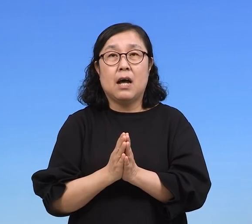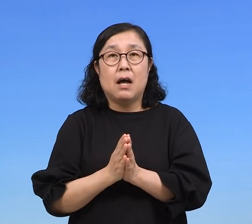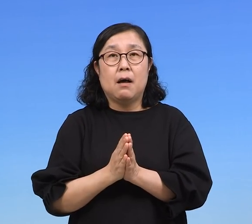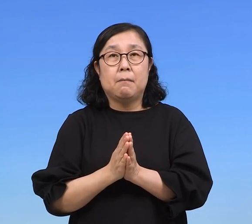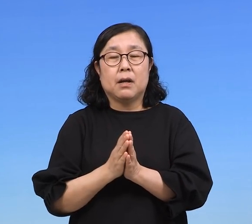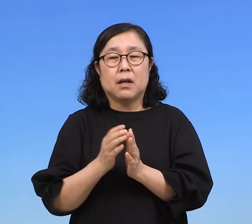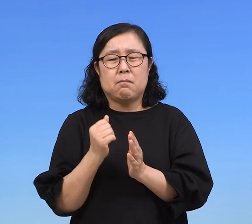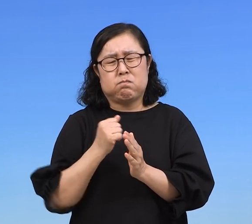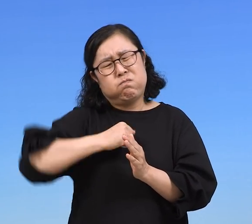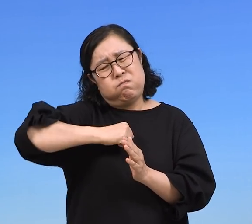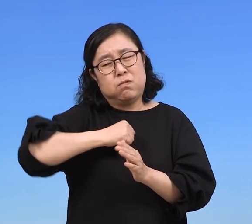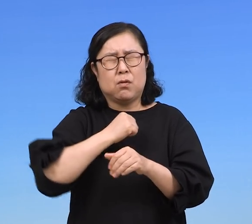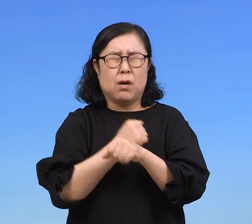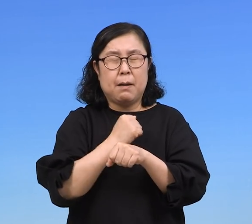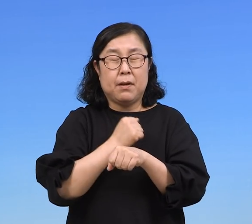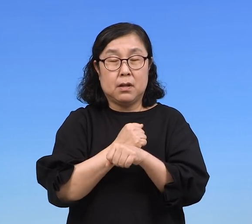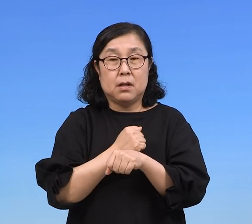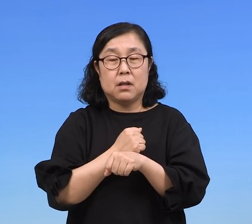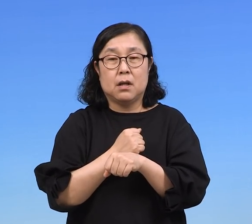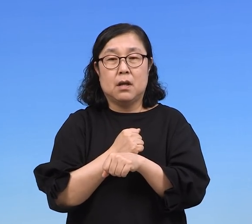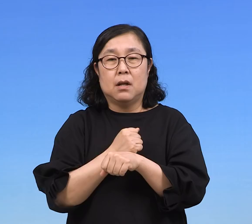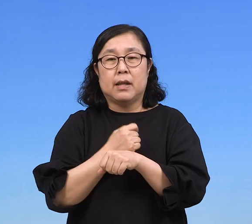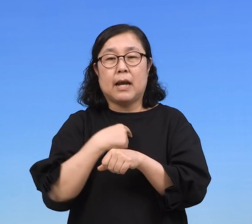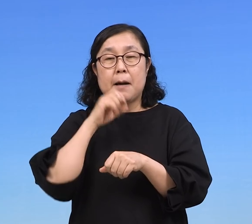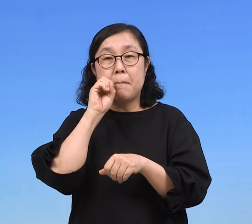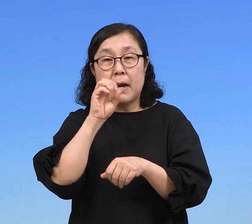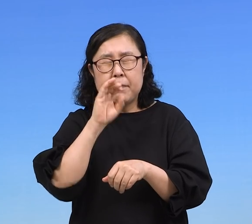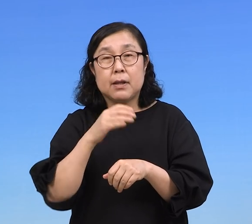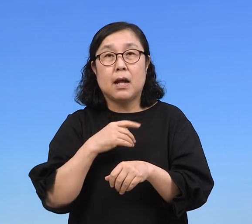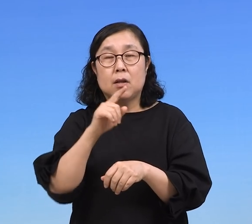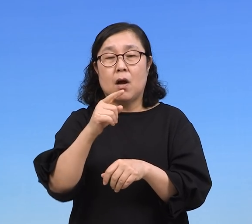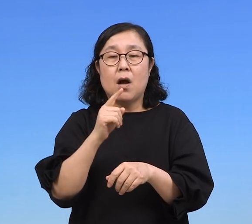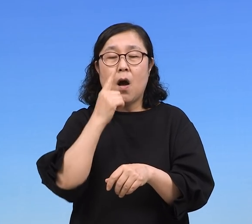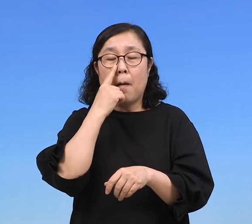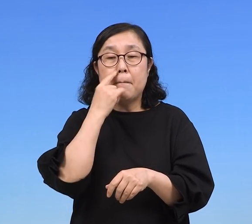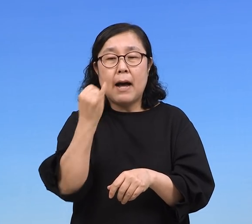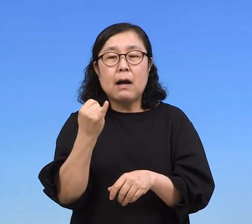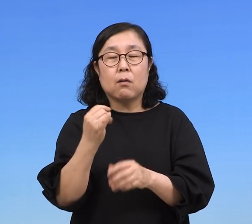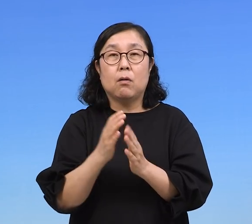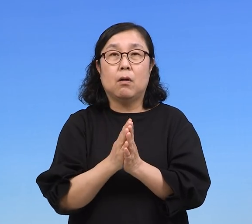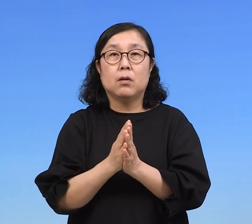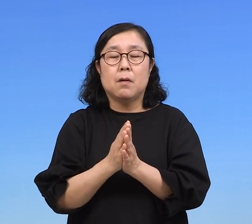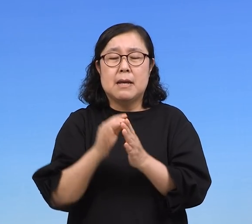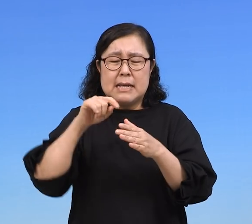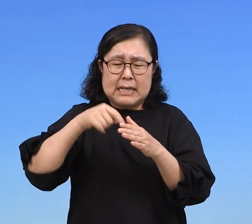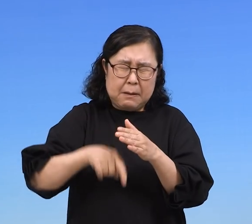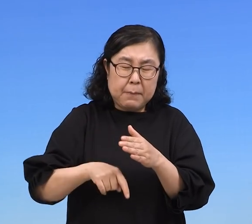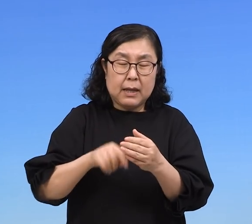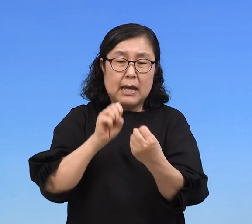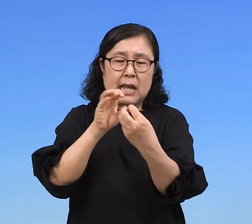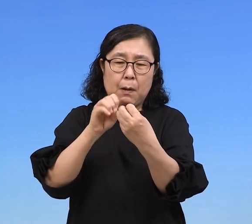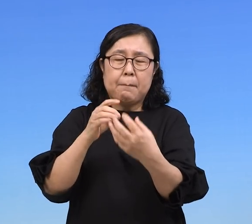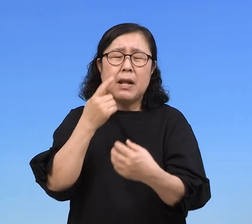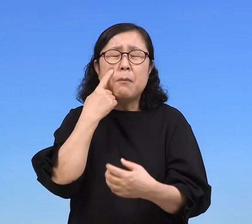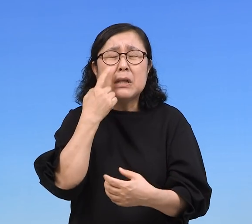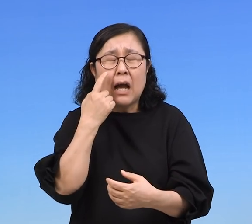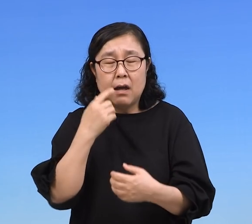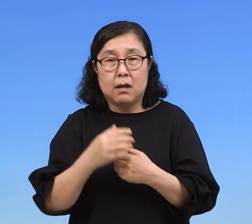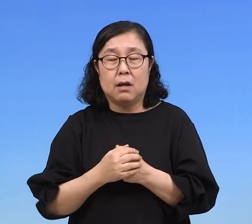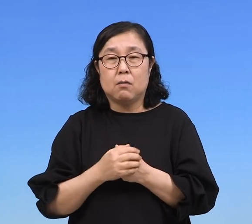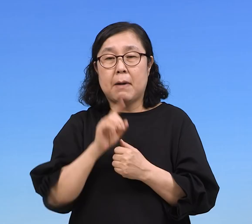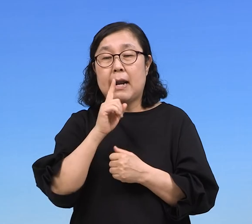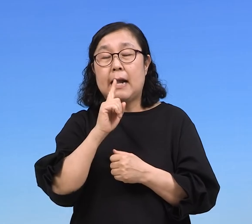기울이면 이런 표현이 나오잖아요. 너 한번 엄마하고 한번 정말 깊이 좀 얘기 좀